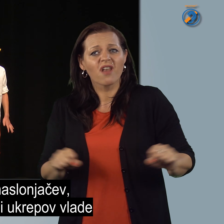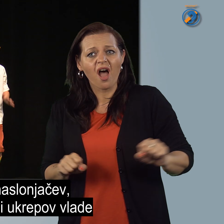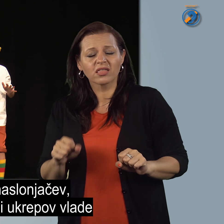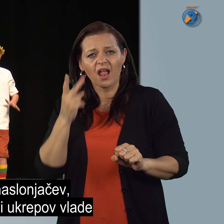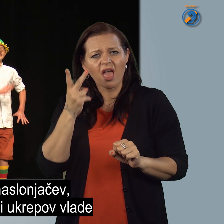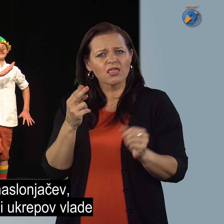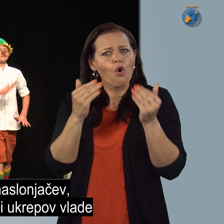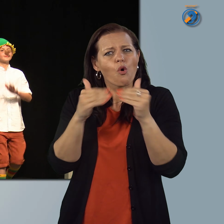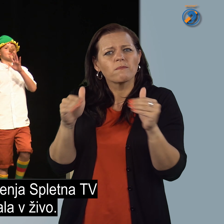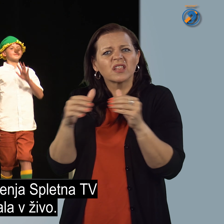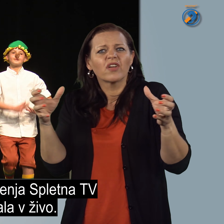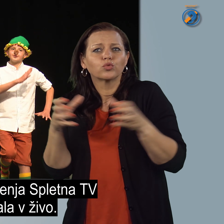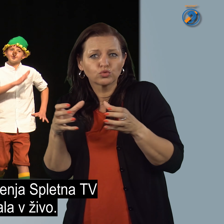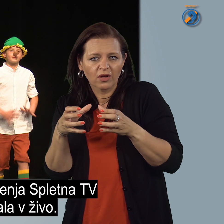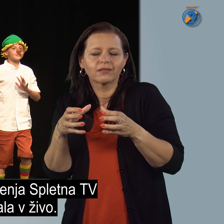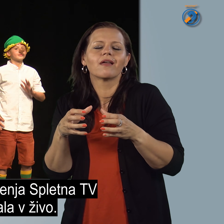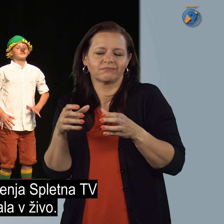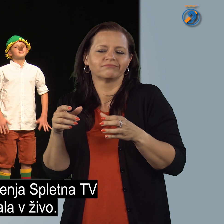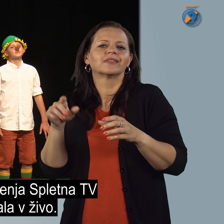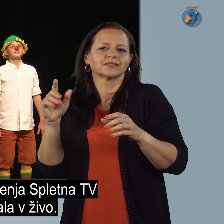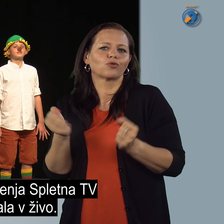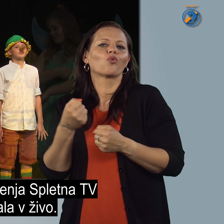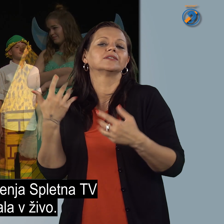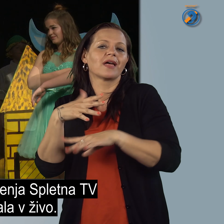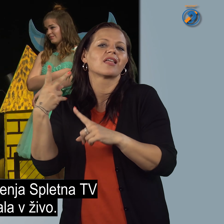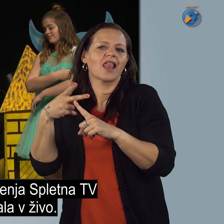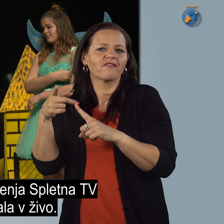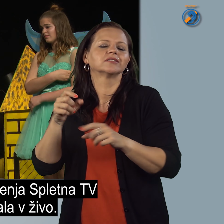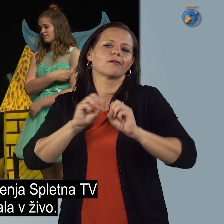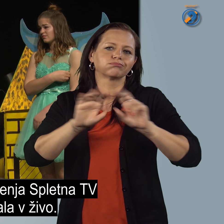omejitvi druženja spletna TV predvajala v živo.